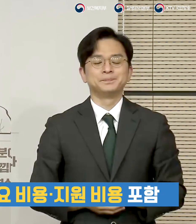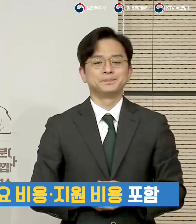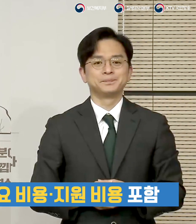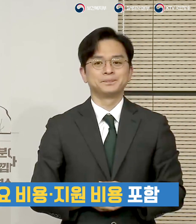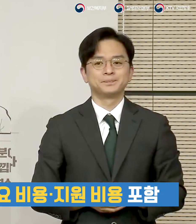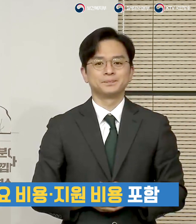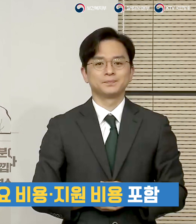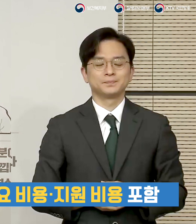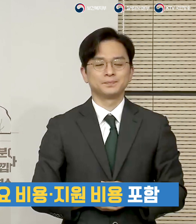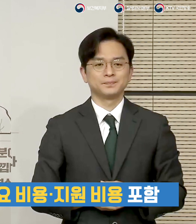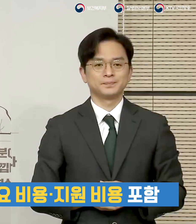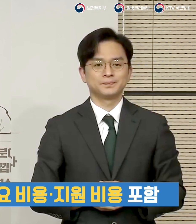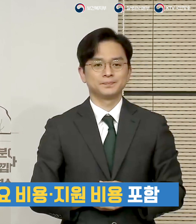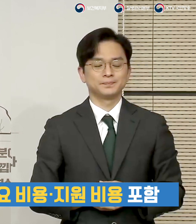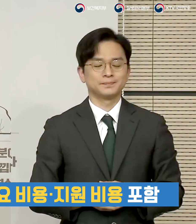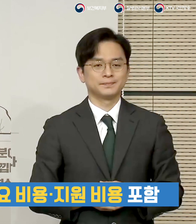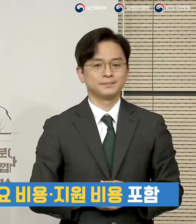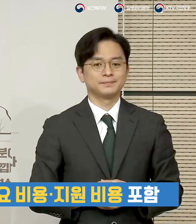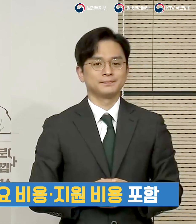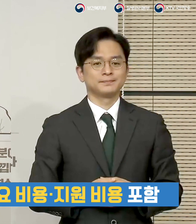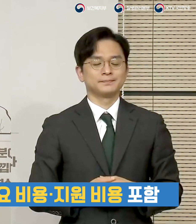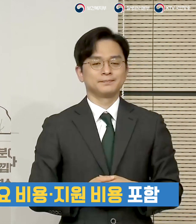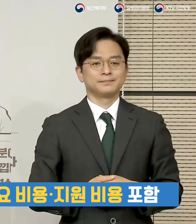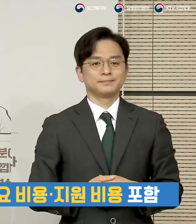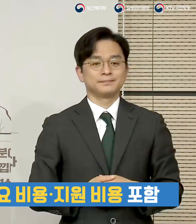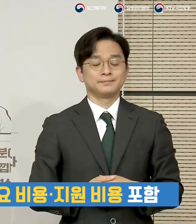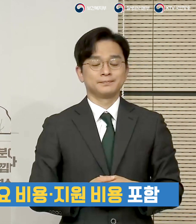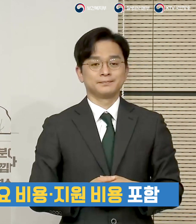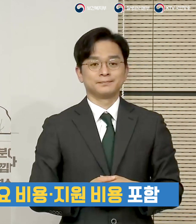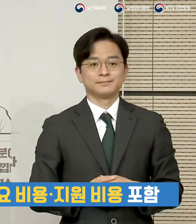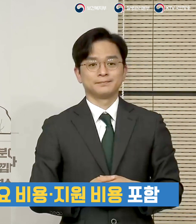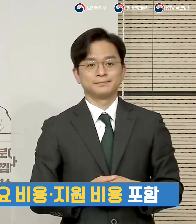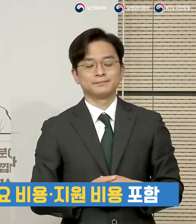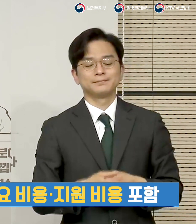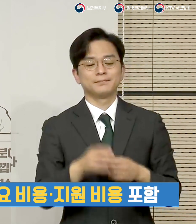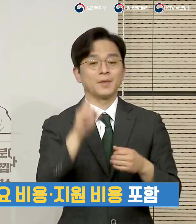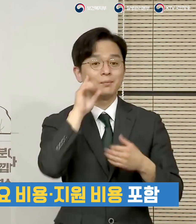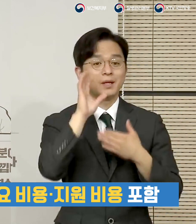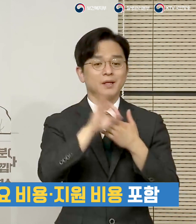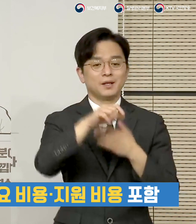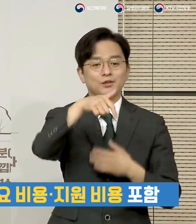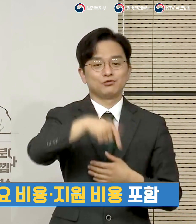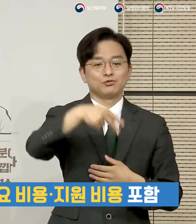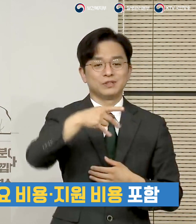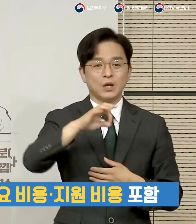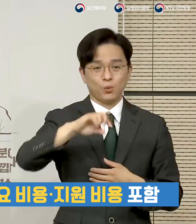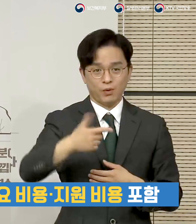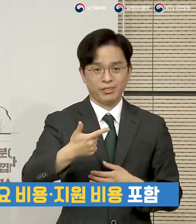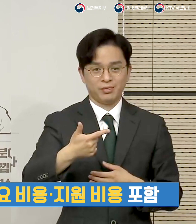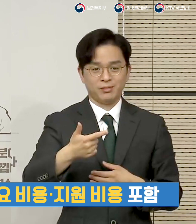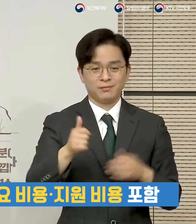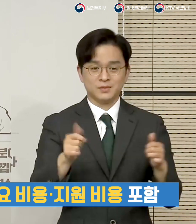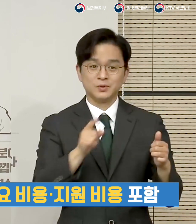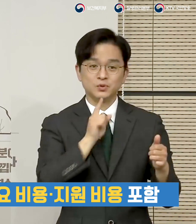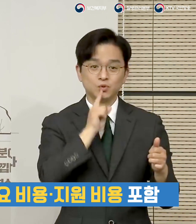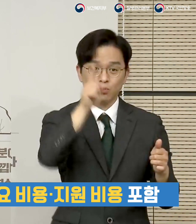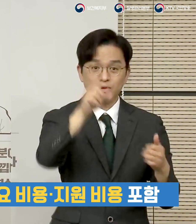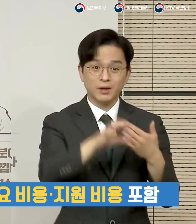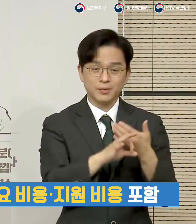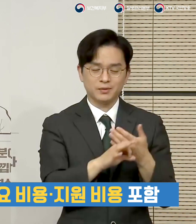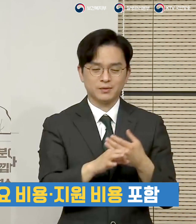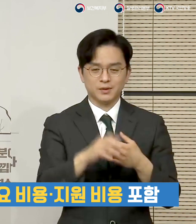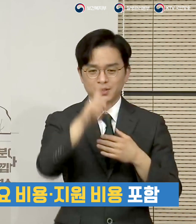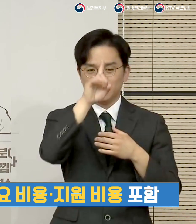그러면 질의하신 대로 단순히 해당 지자체에서 소요되는 비용뿐만 아니라 저희 국가가 지원하고 있는 비용들도